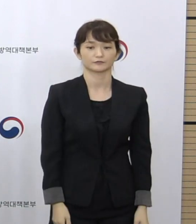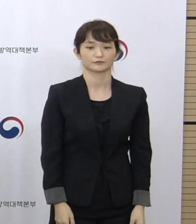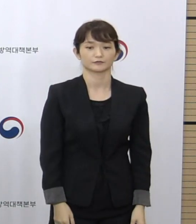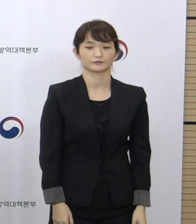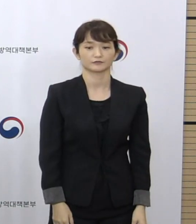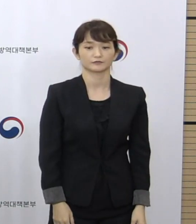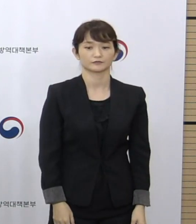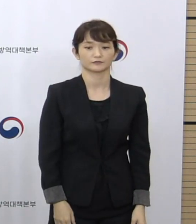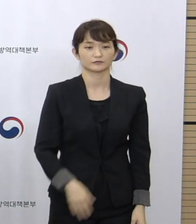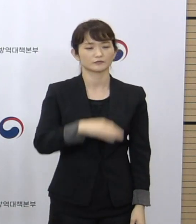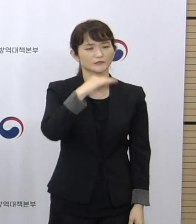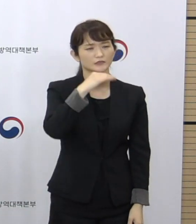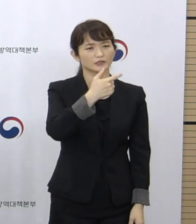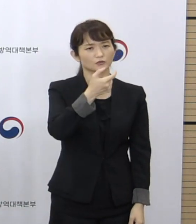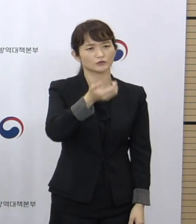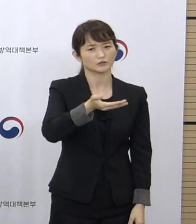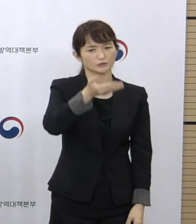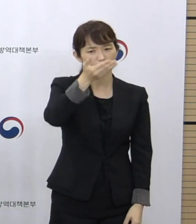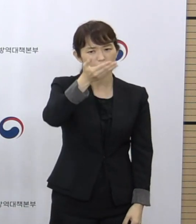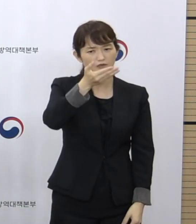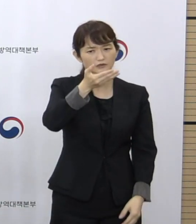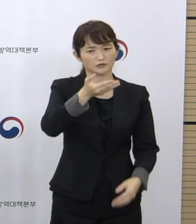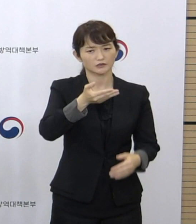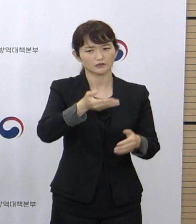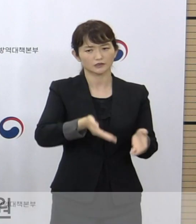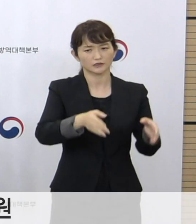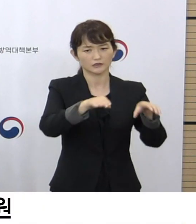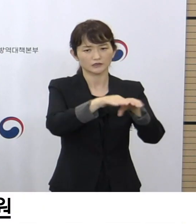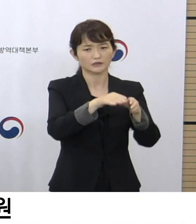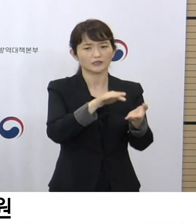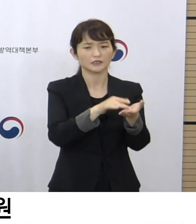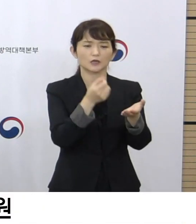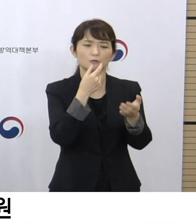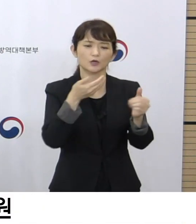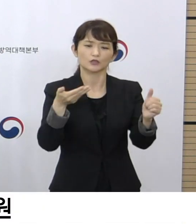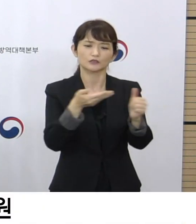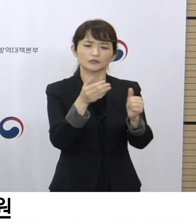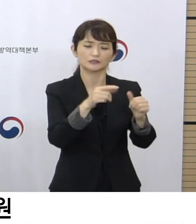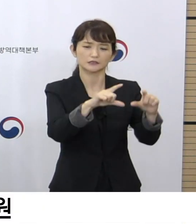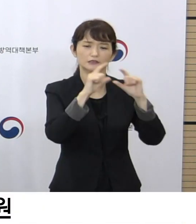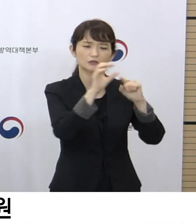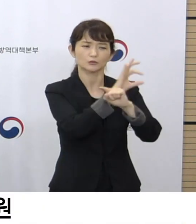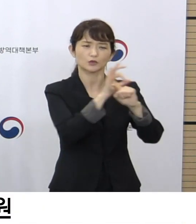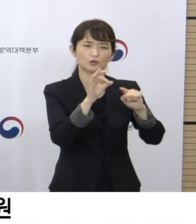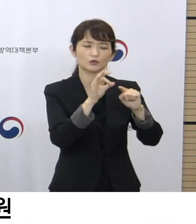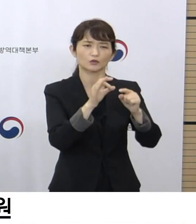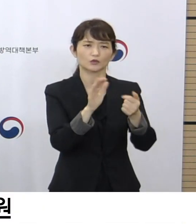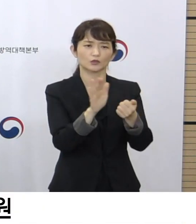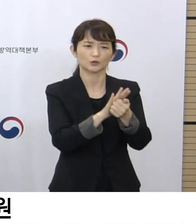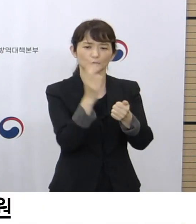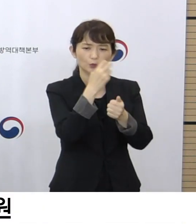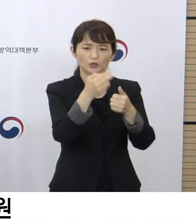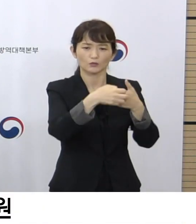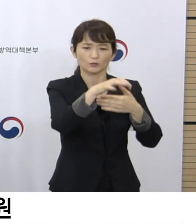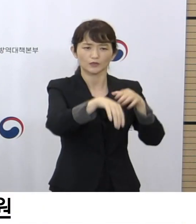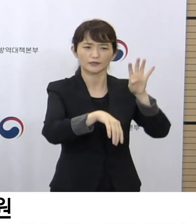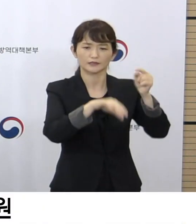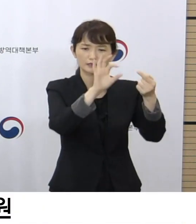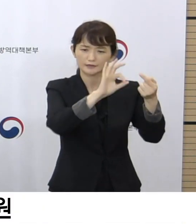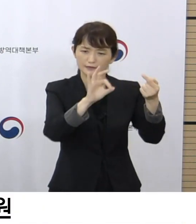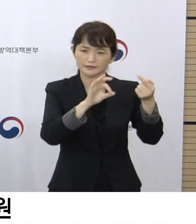고위험 취약시설이 먹는 치료제 처방률은 요양병원이 41%,